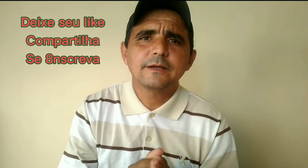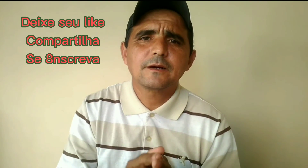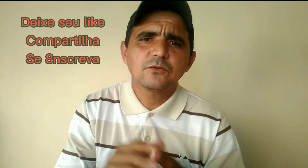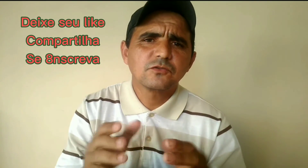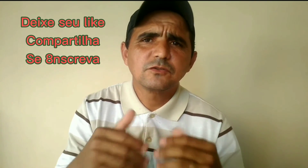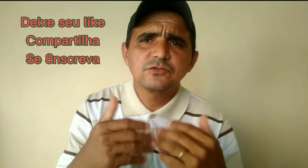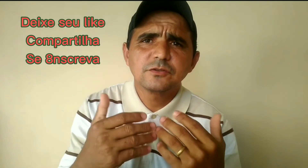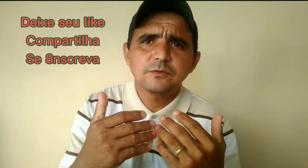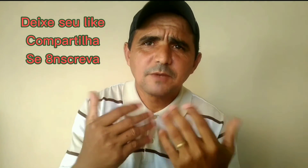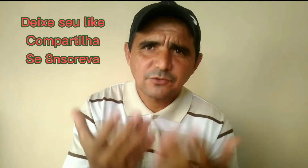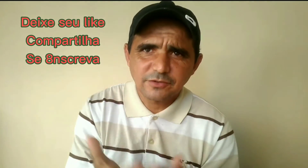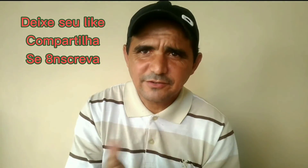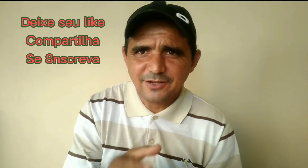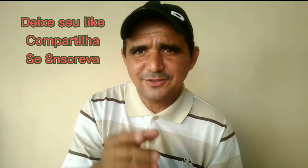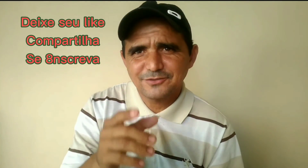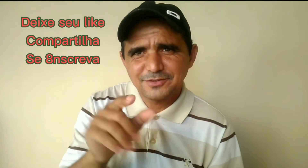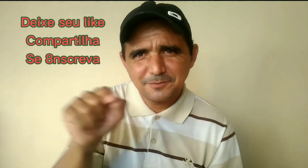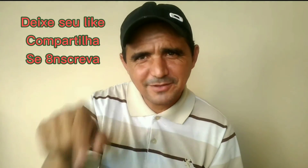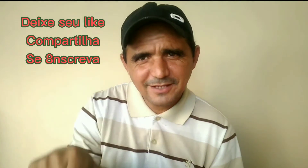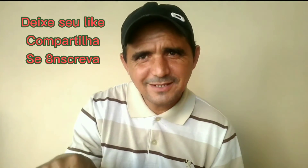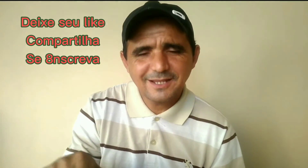ali alguns vídeos de umas outras aulas, você pode estar indo